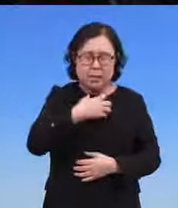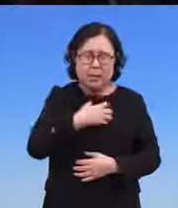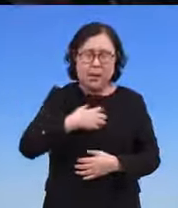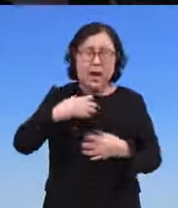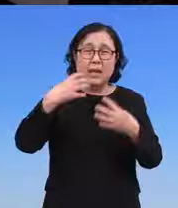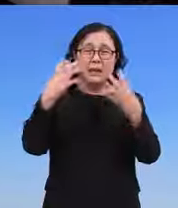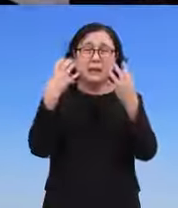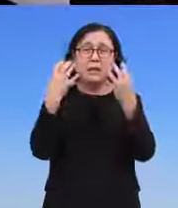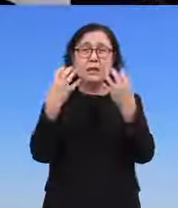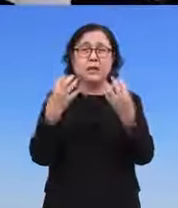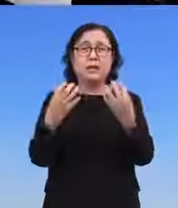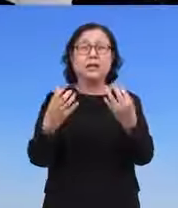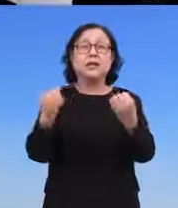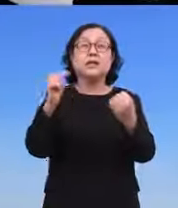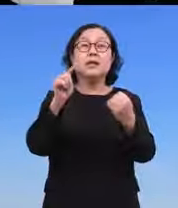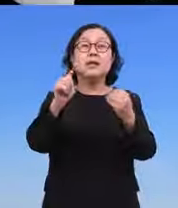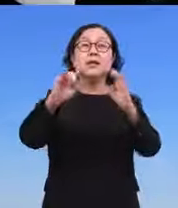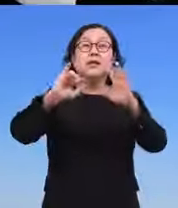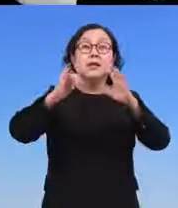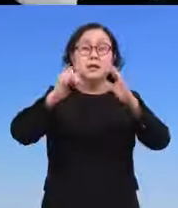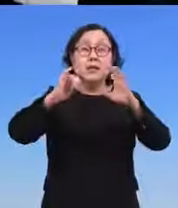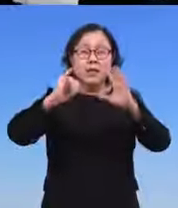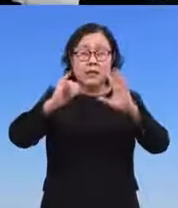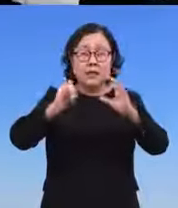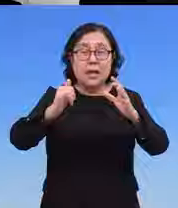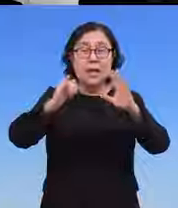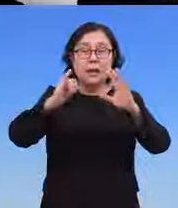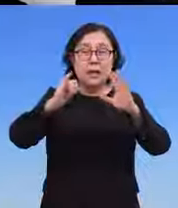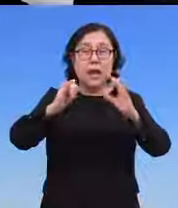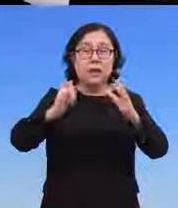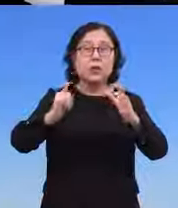슬픔 많은 이 세상도